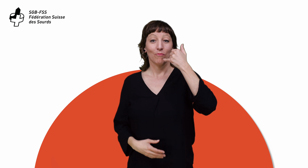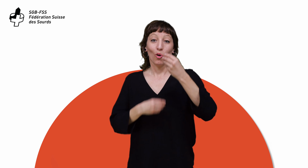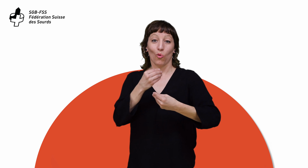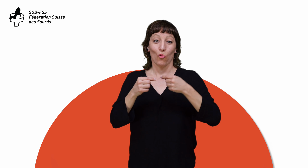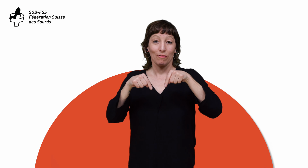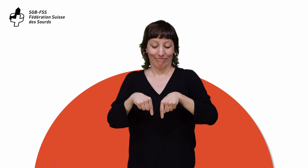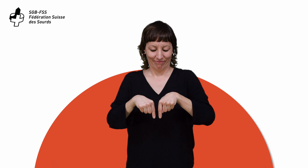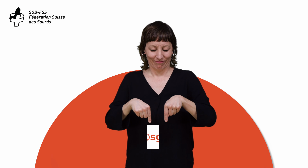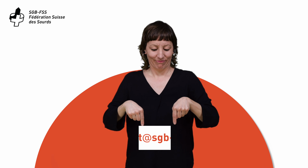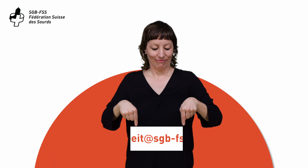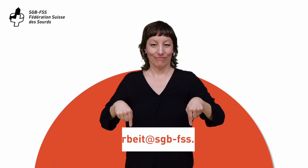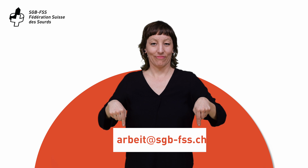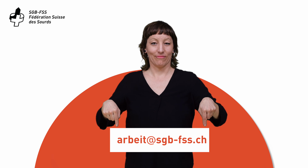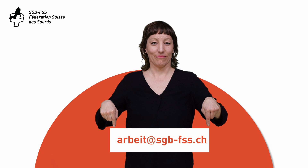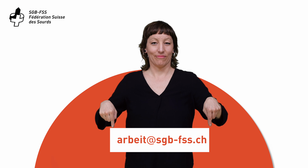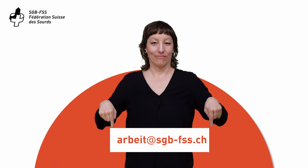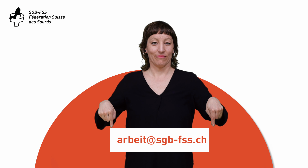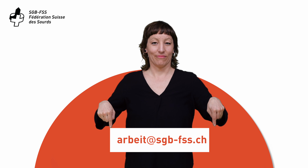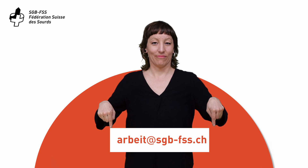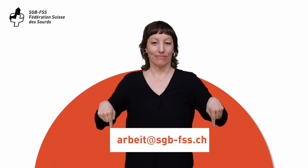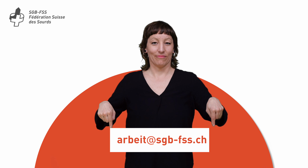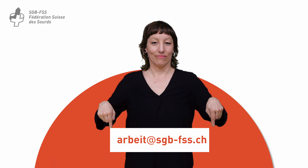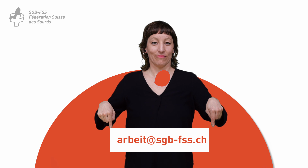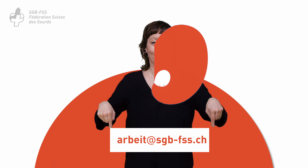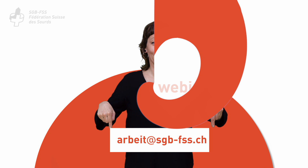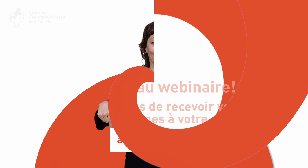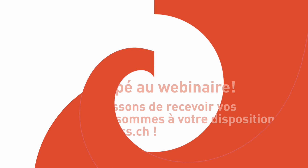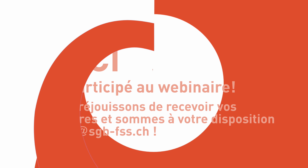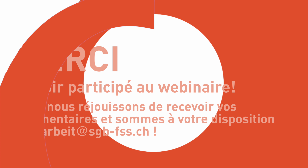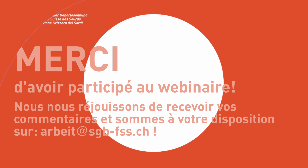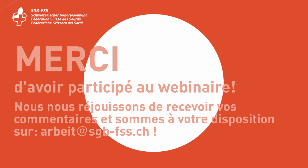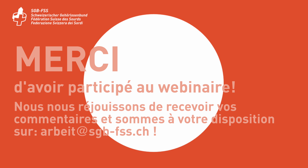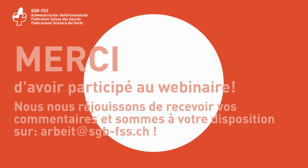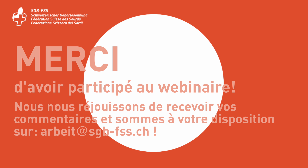Merci beaucoup.